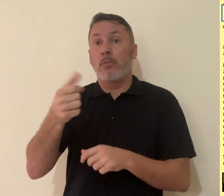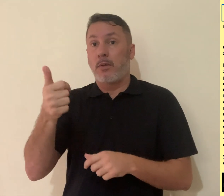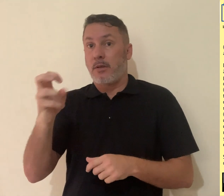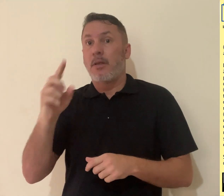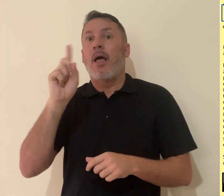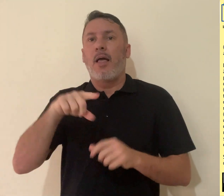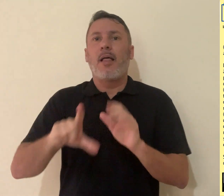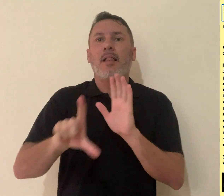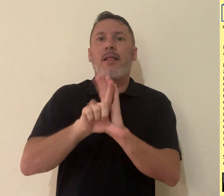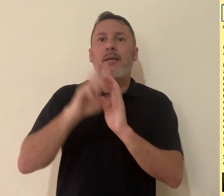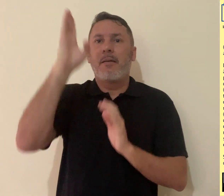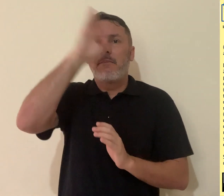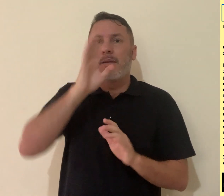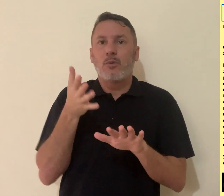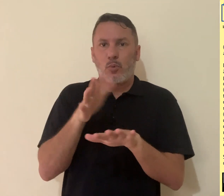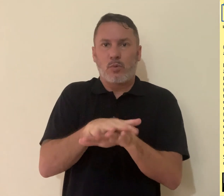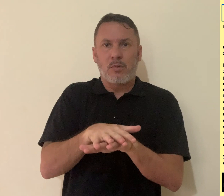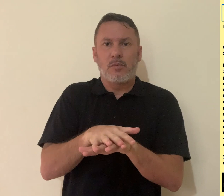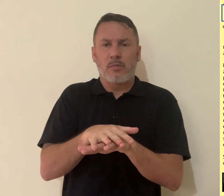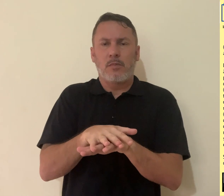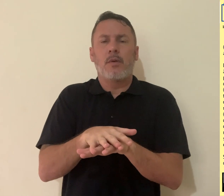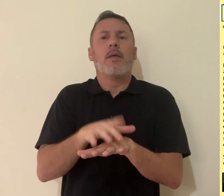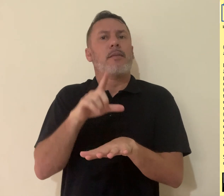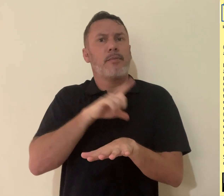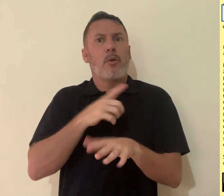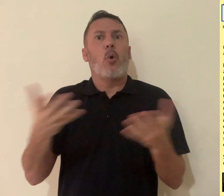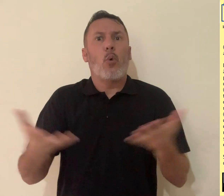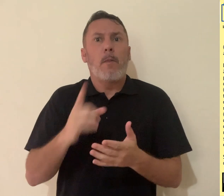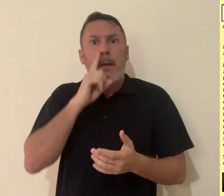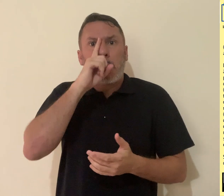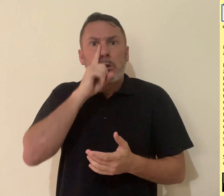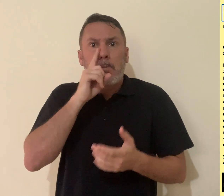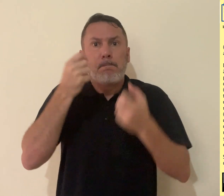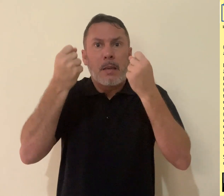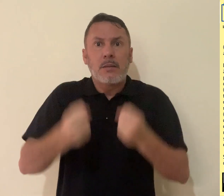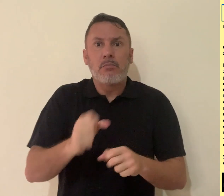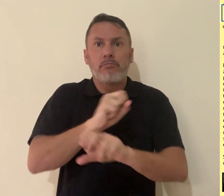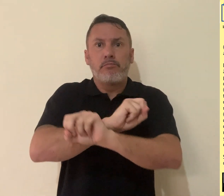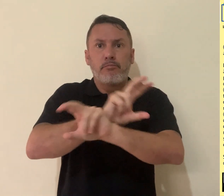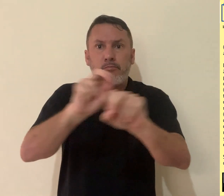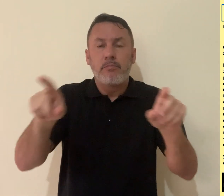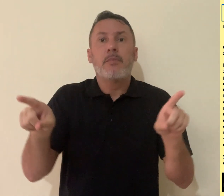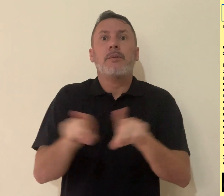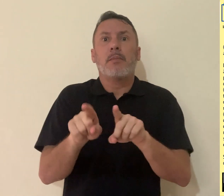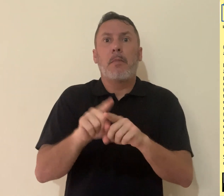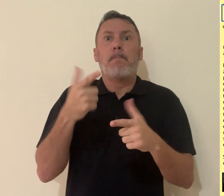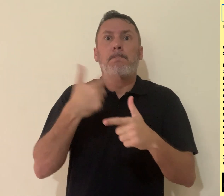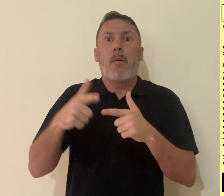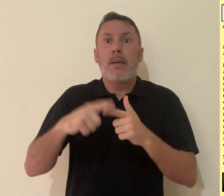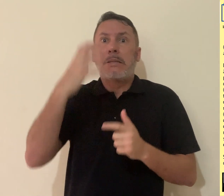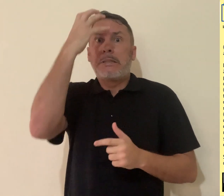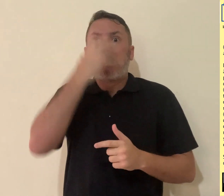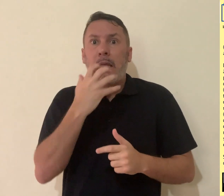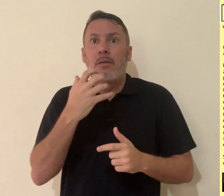a lei brasileira de inclusão em razão da situação de risco acentuado e de calamidade pública